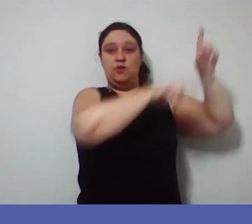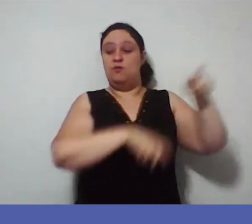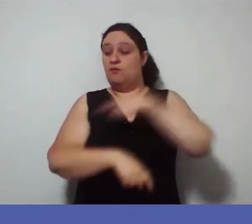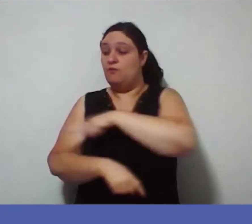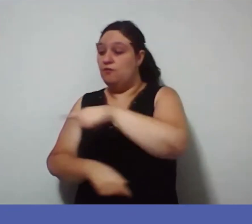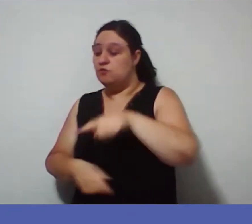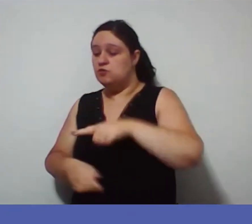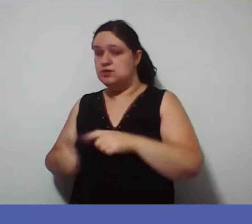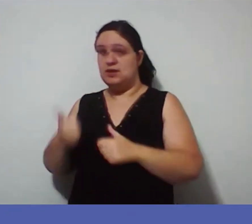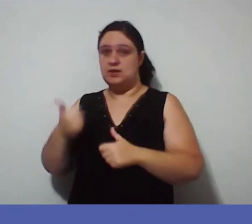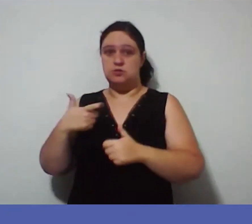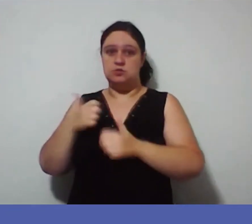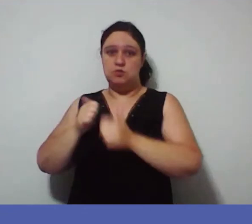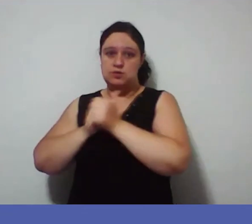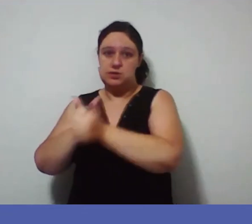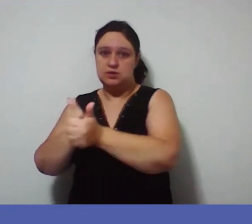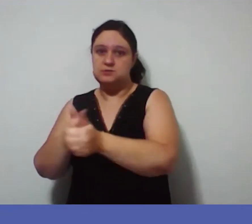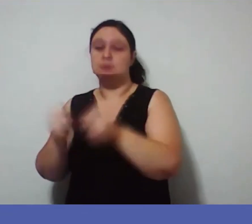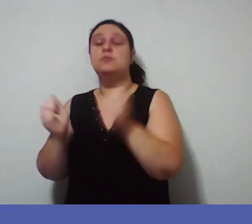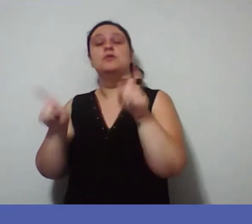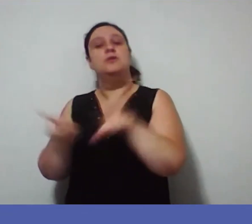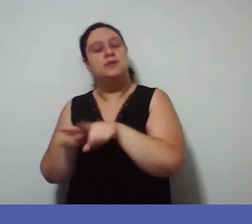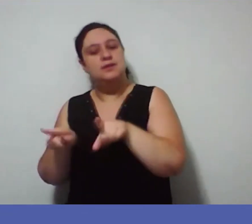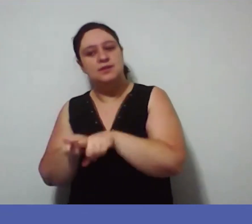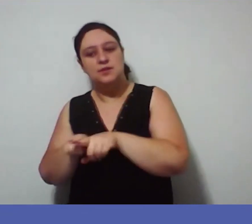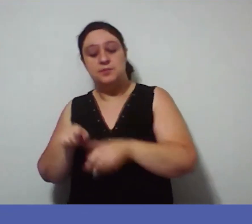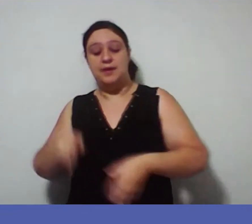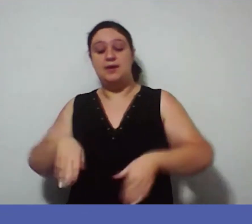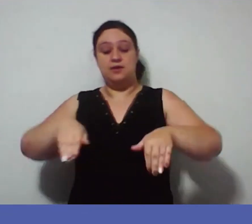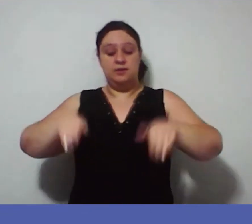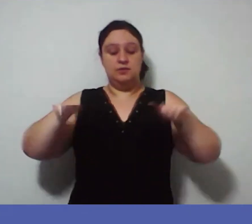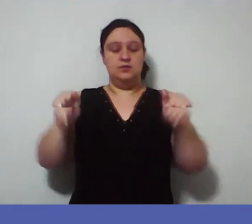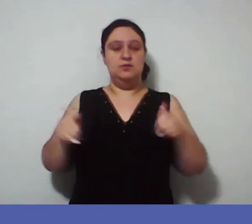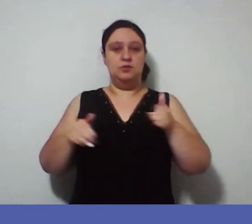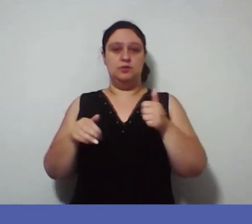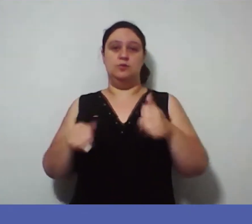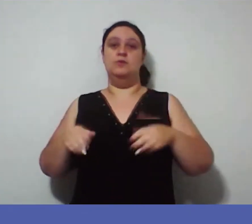as 12 tribos de Israel. Irmãos,